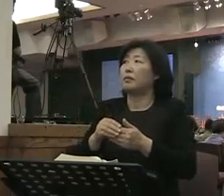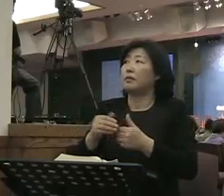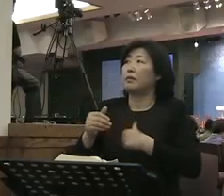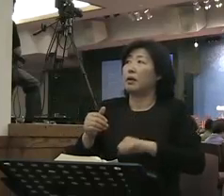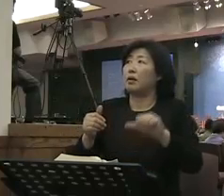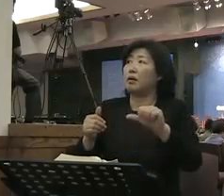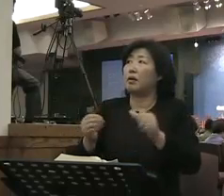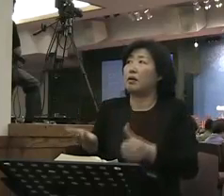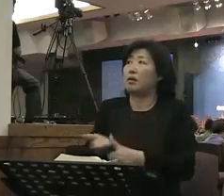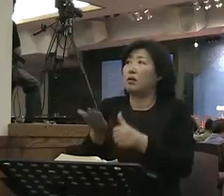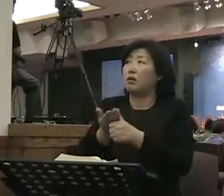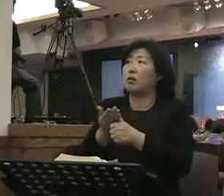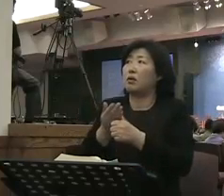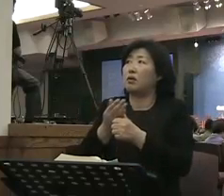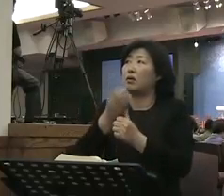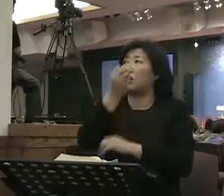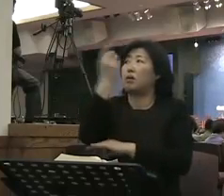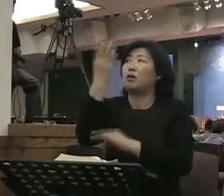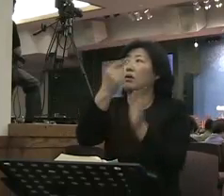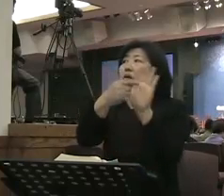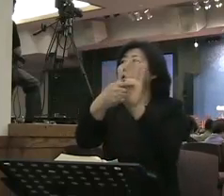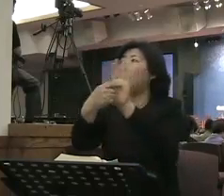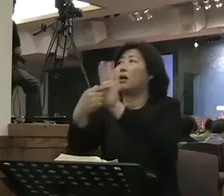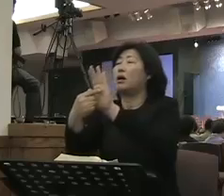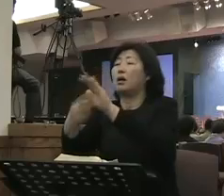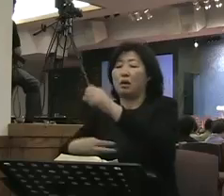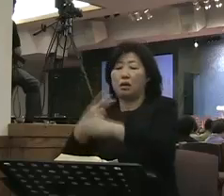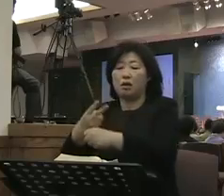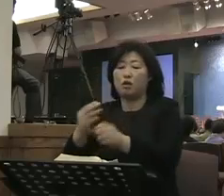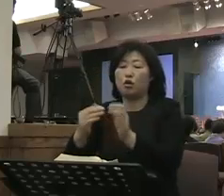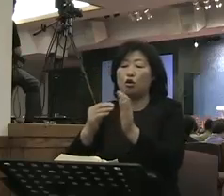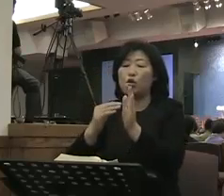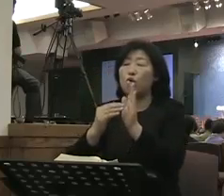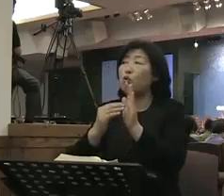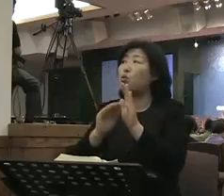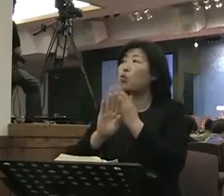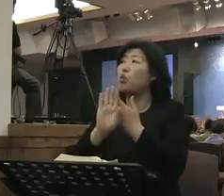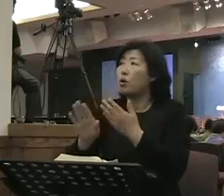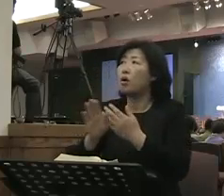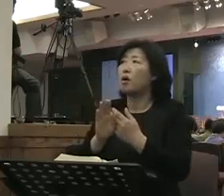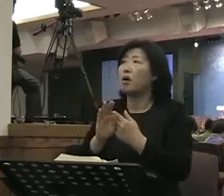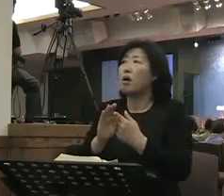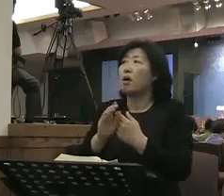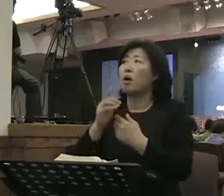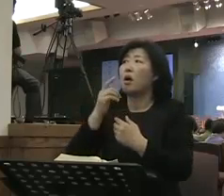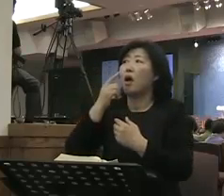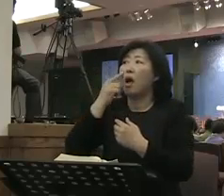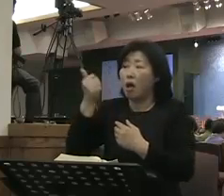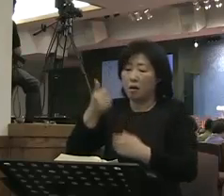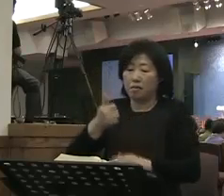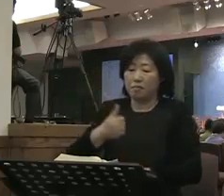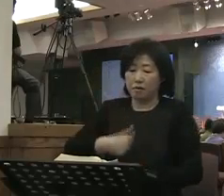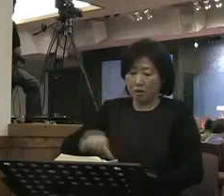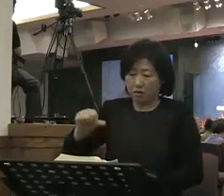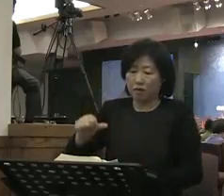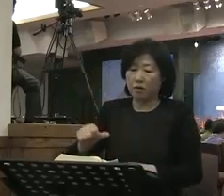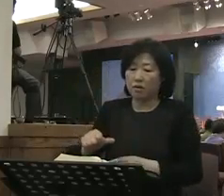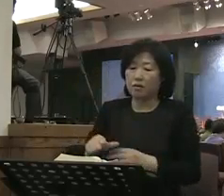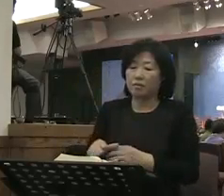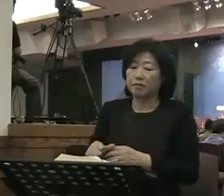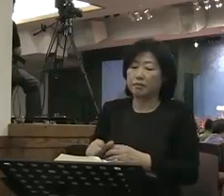보도되었던 2년 후에 그들은 자부지간의 아름다운 모습을 갖고 살고 있다는 기사를